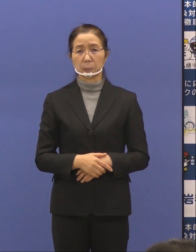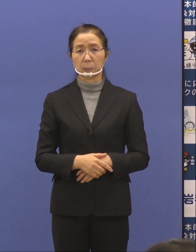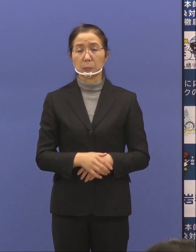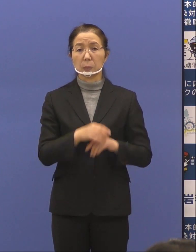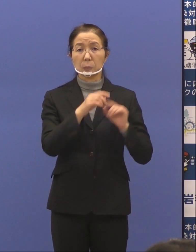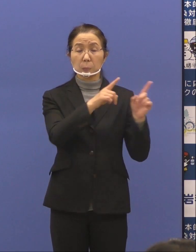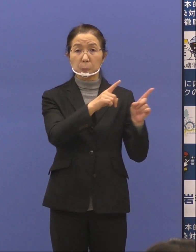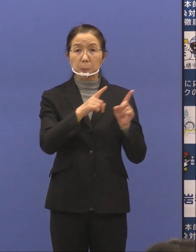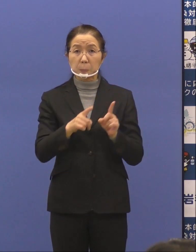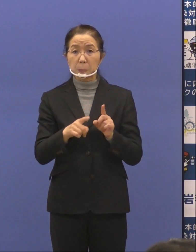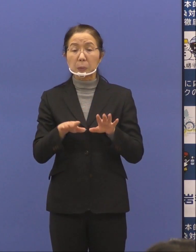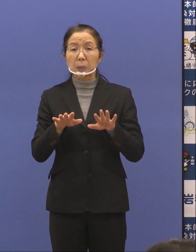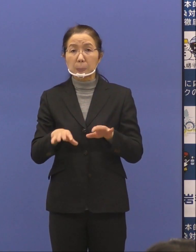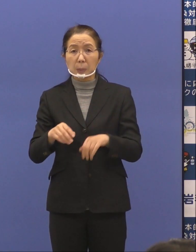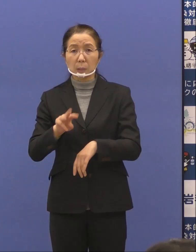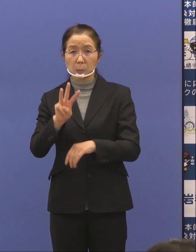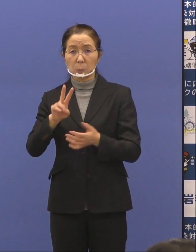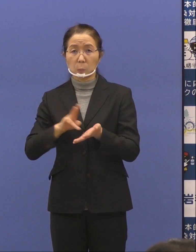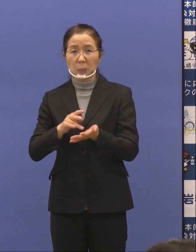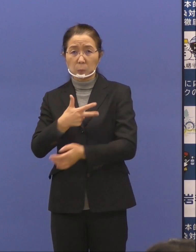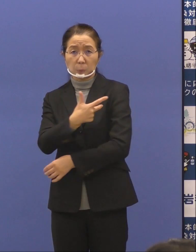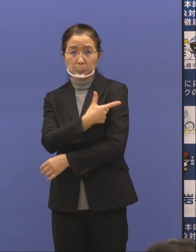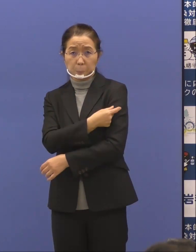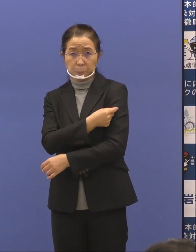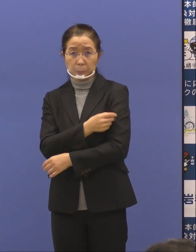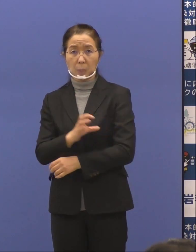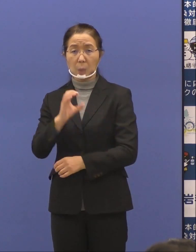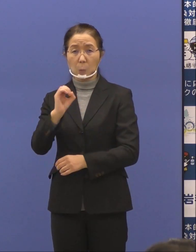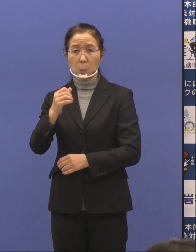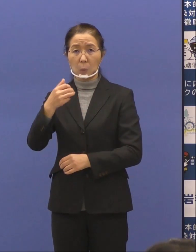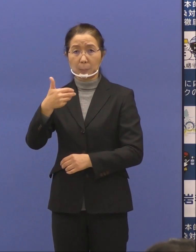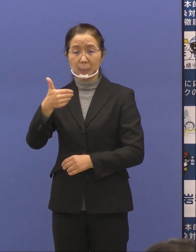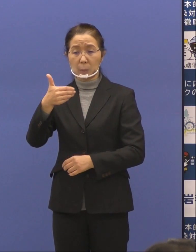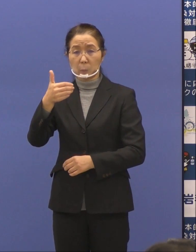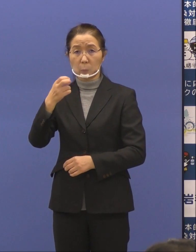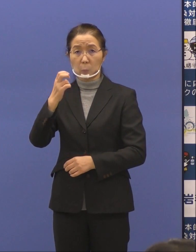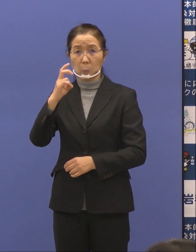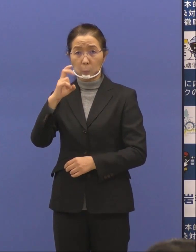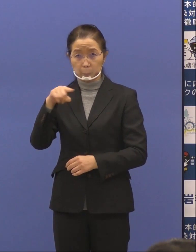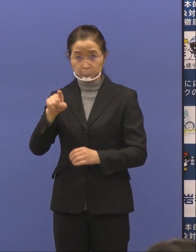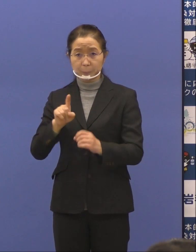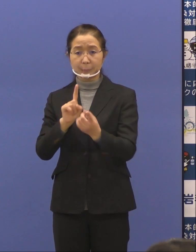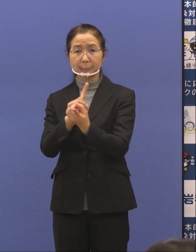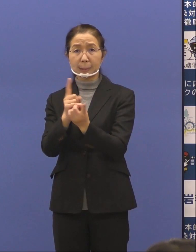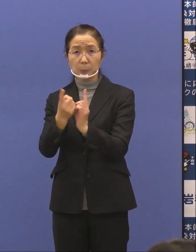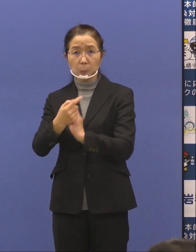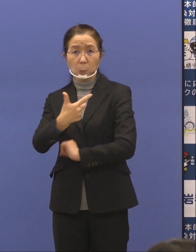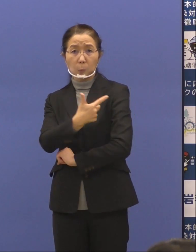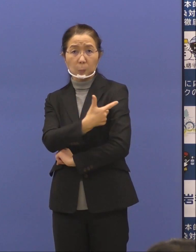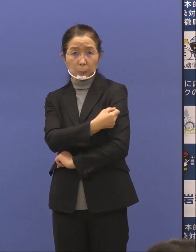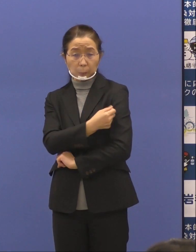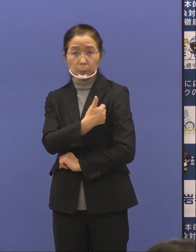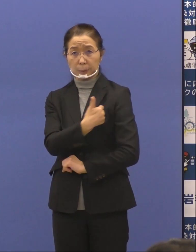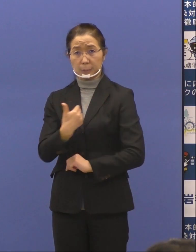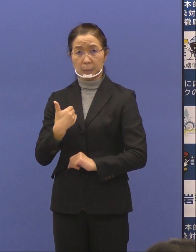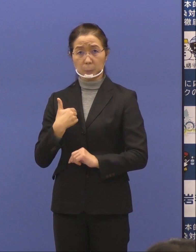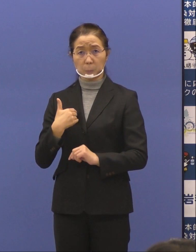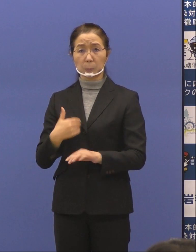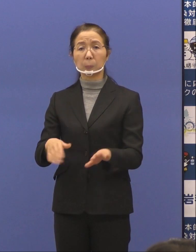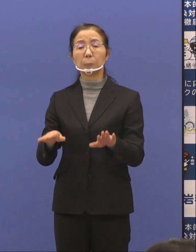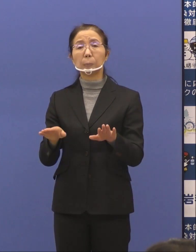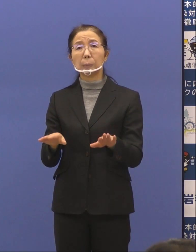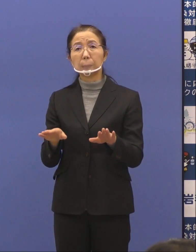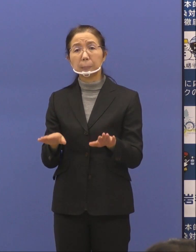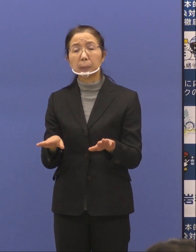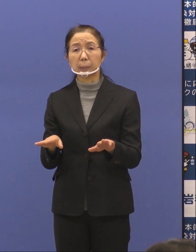そういう意味ではワクチン、オミクロン対応の新しいものが打てるようになっていますので、こちらの